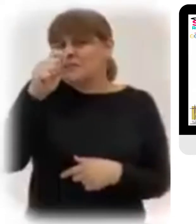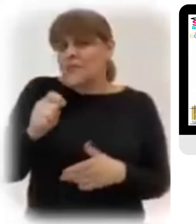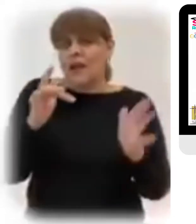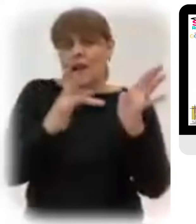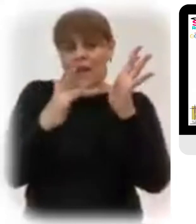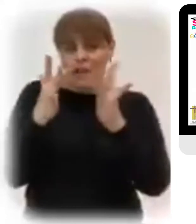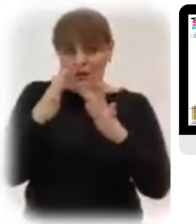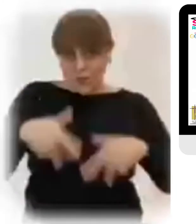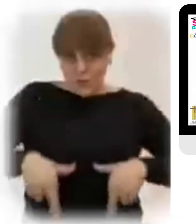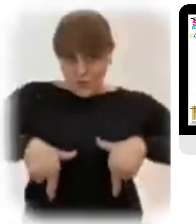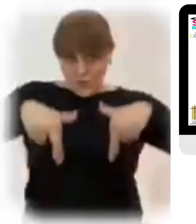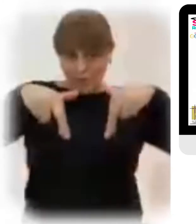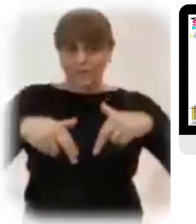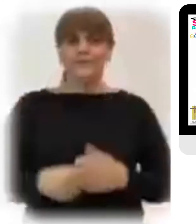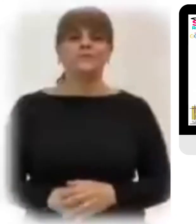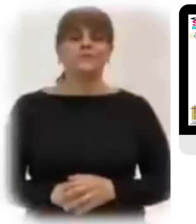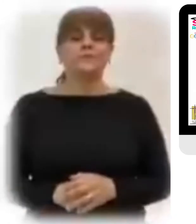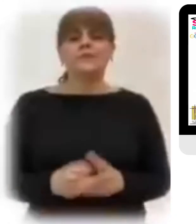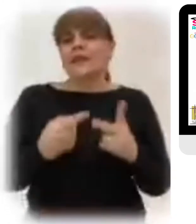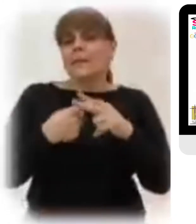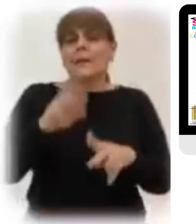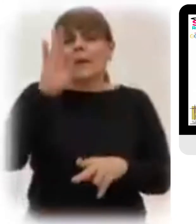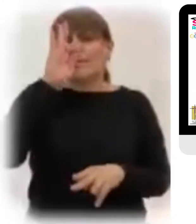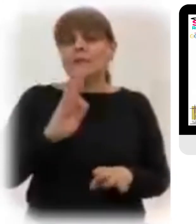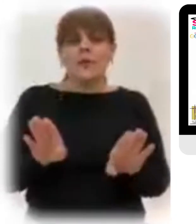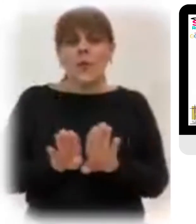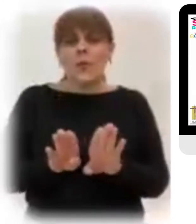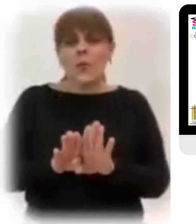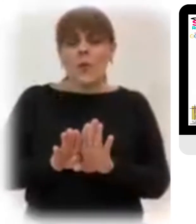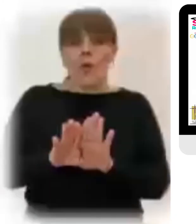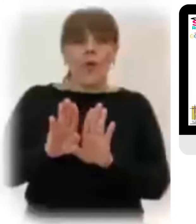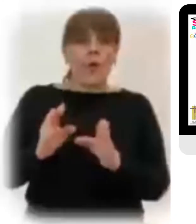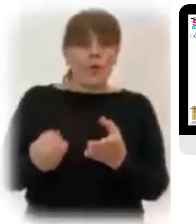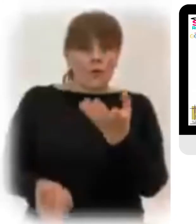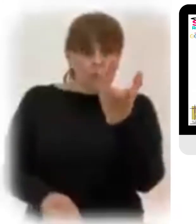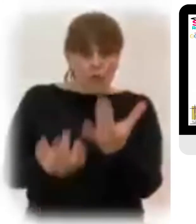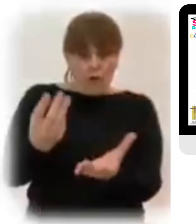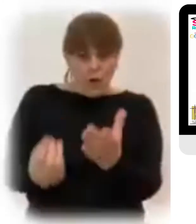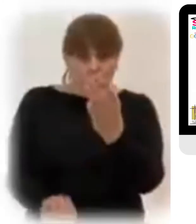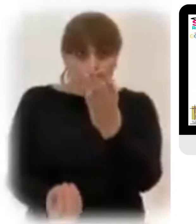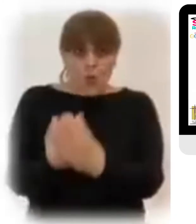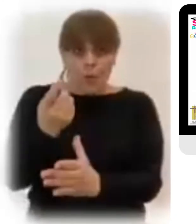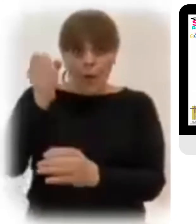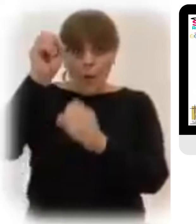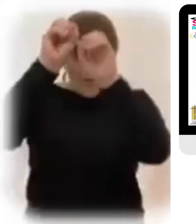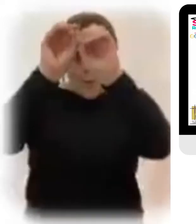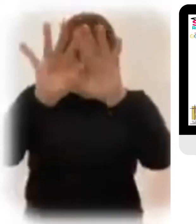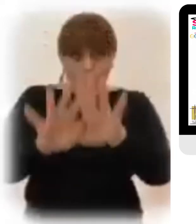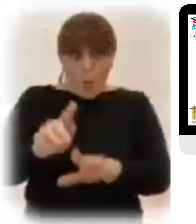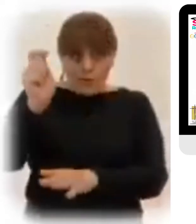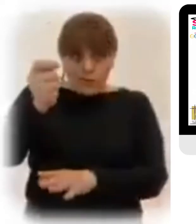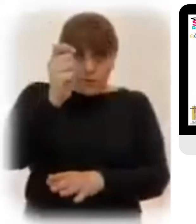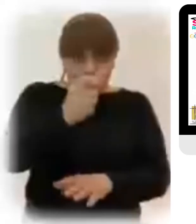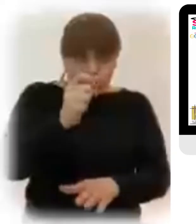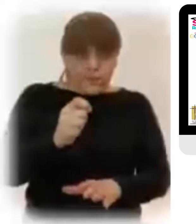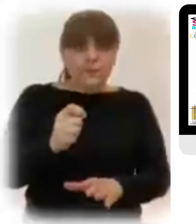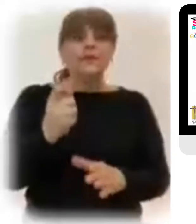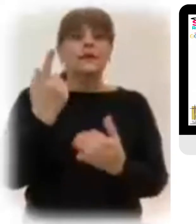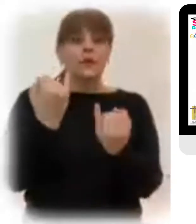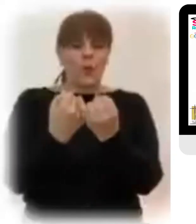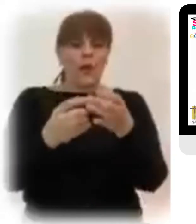Se inicia la celebración Con la bendición del fuego nuevo Y el encendido del sirio pascual